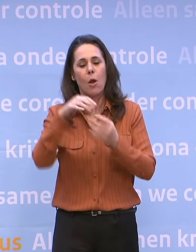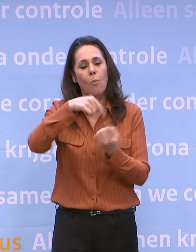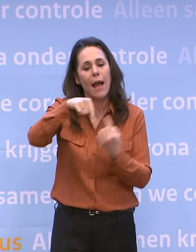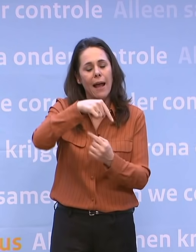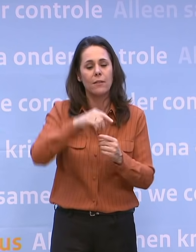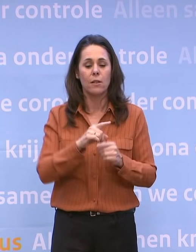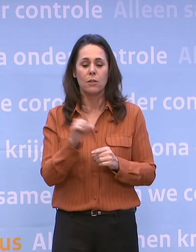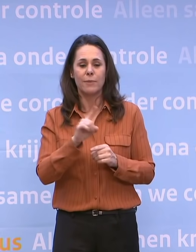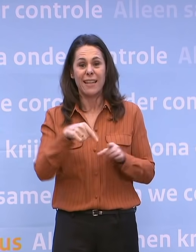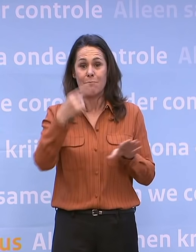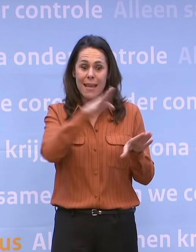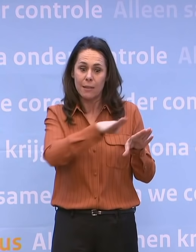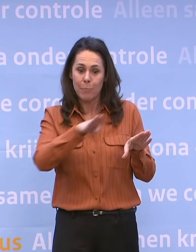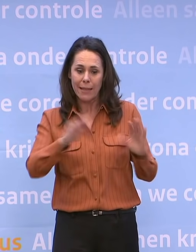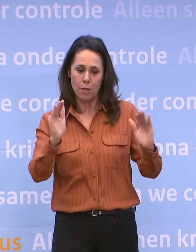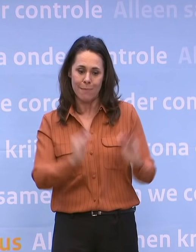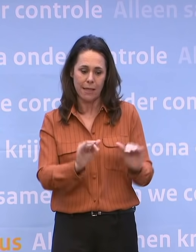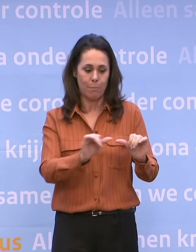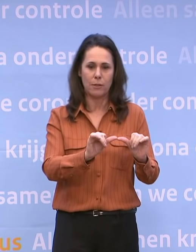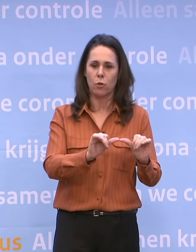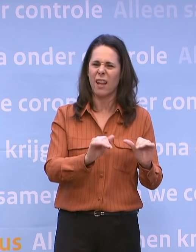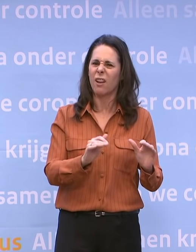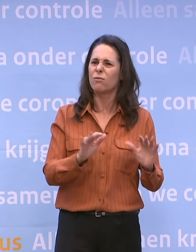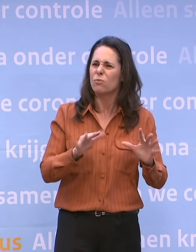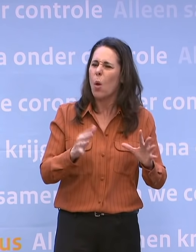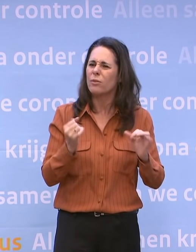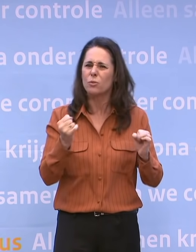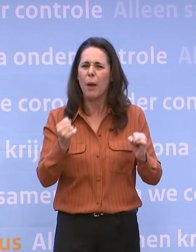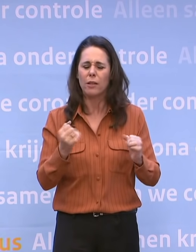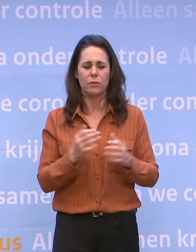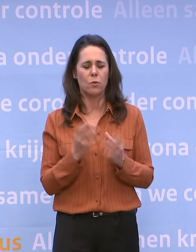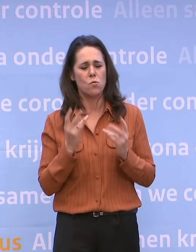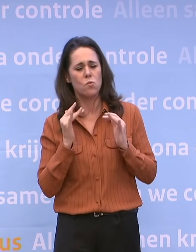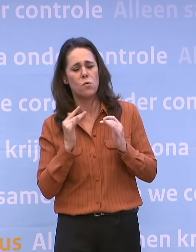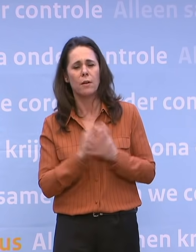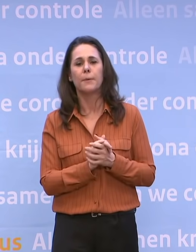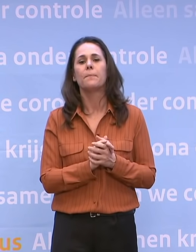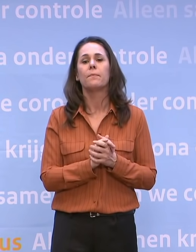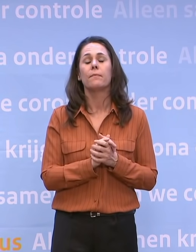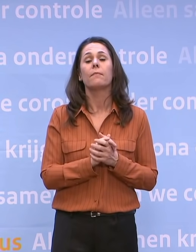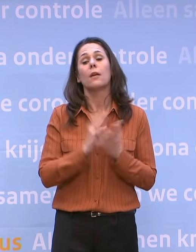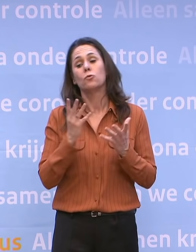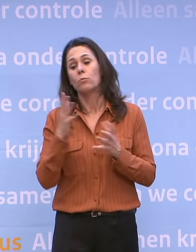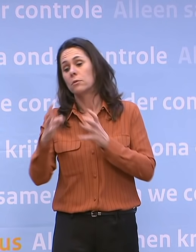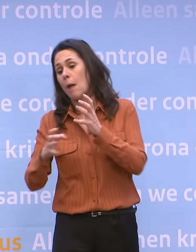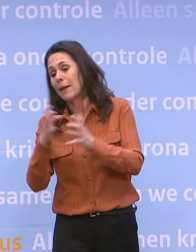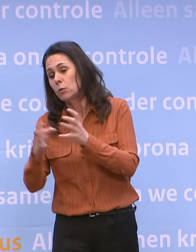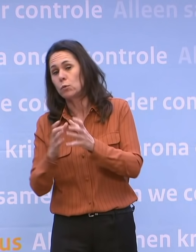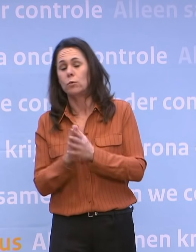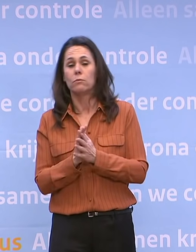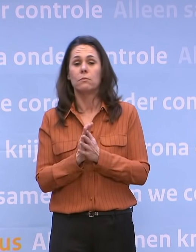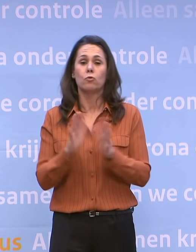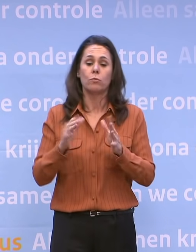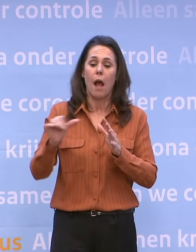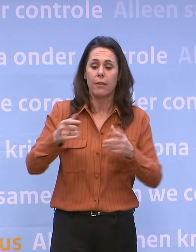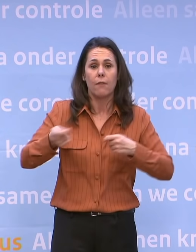minder personeel op meer bedden. Dus dat is soms ook echt best spannend hoe dat dan moet. Soms is het meer apparatuur en soms zijn het andere faciliteiten.